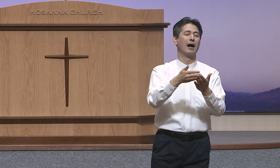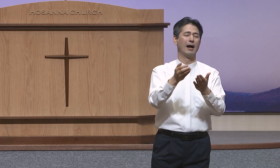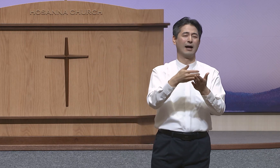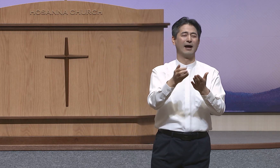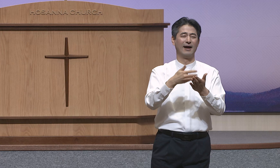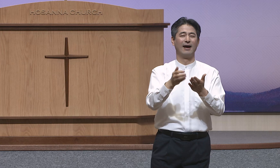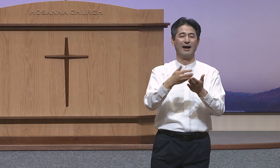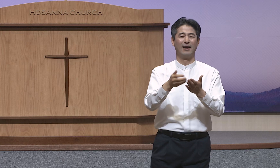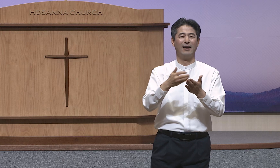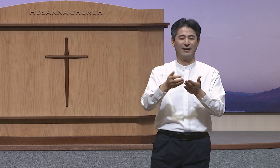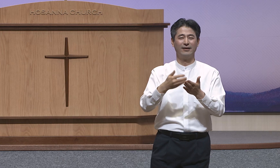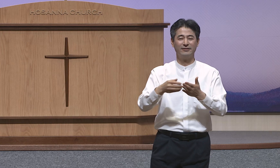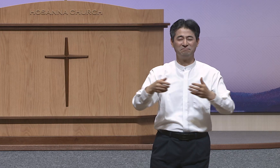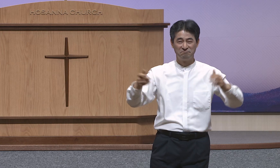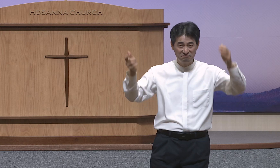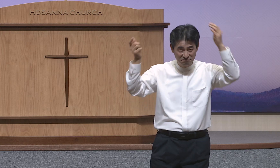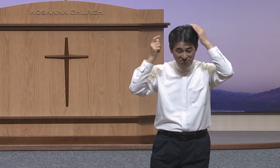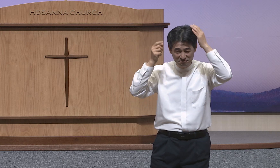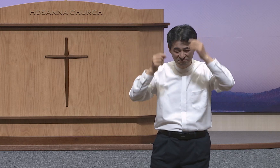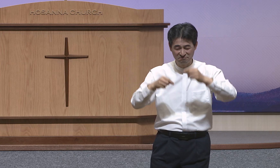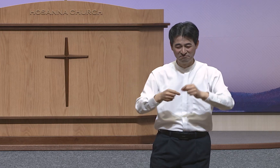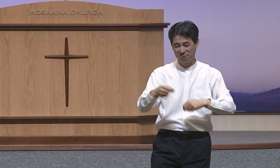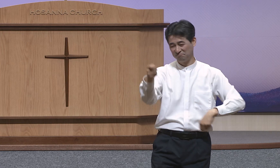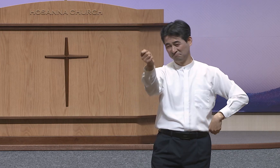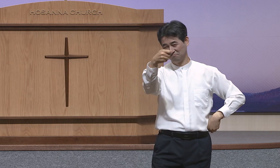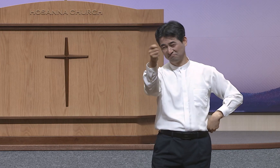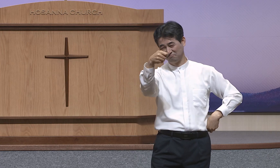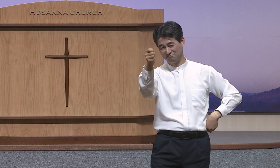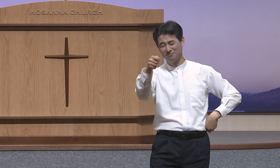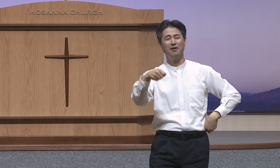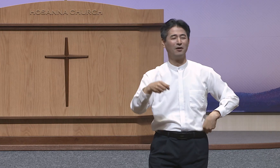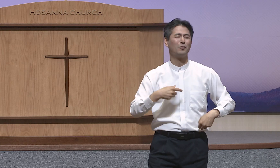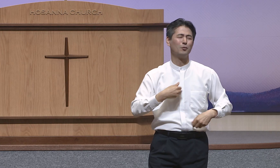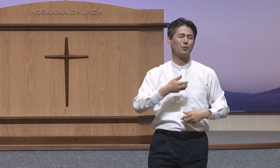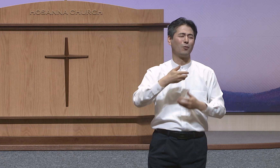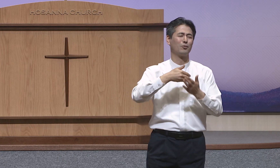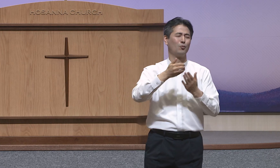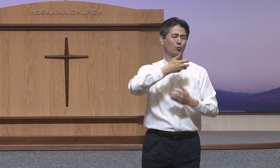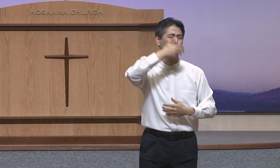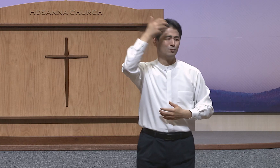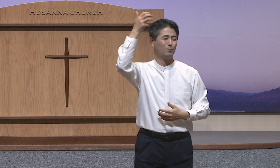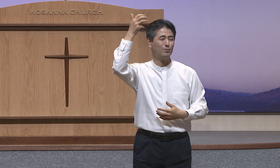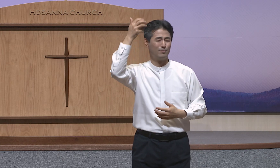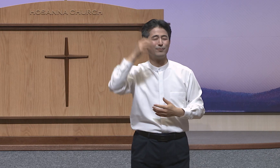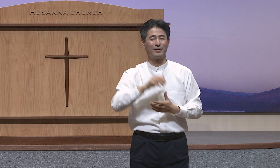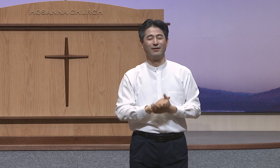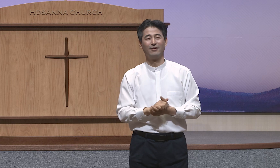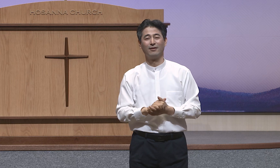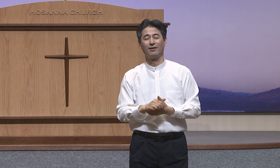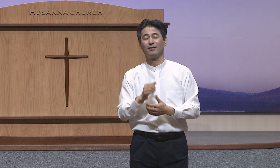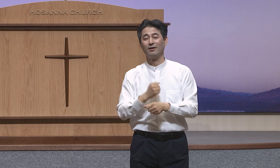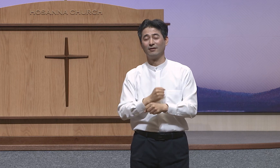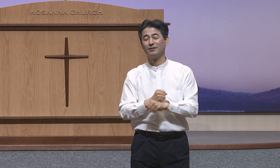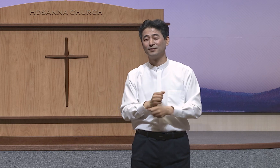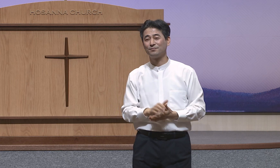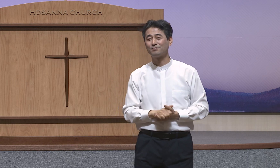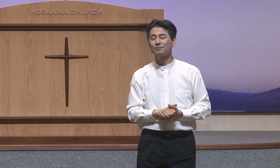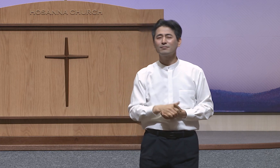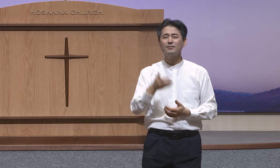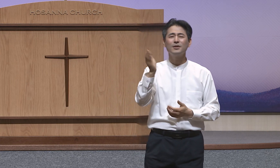사실 탁구는 열심히 했지만 꿈은 화가였습니다. 열심히 그림을 그리는 화가가 되고 싶었고 탁구는